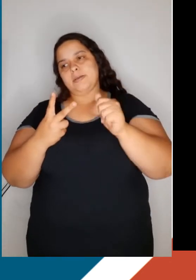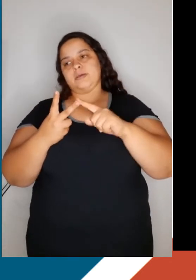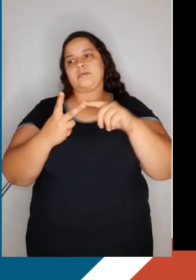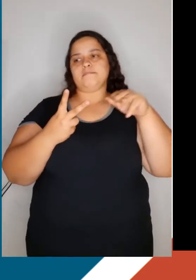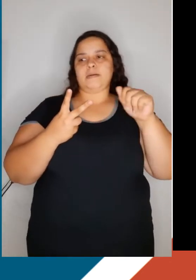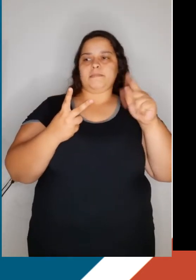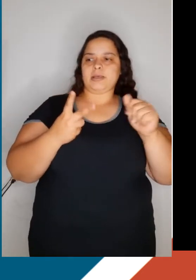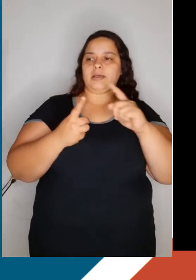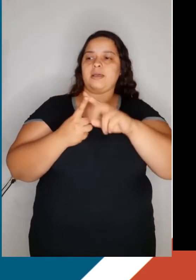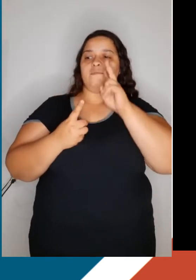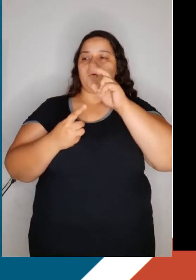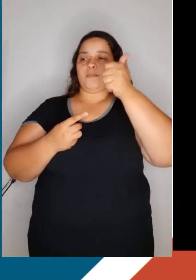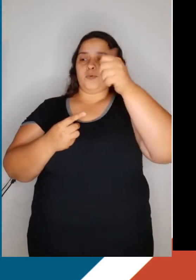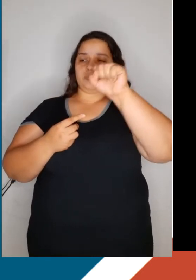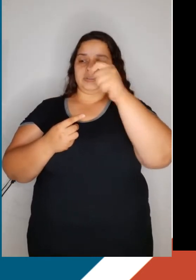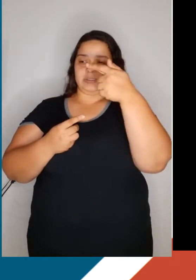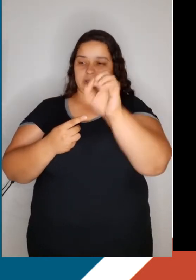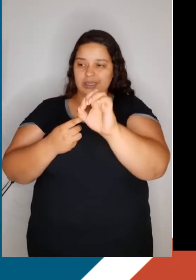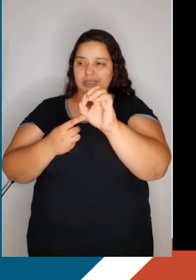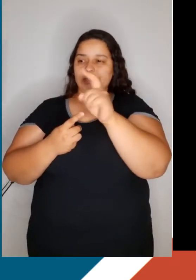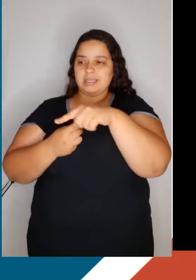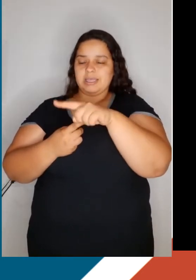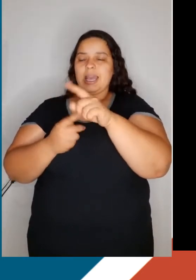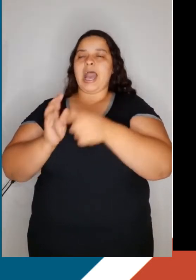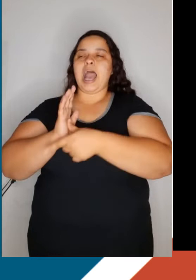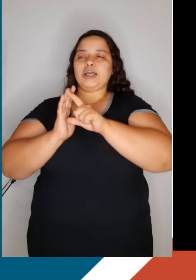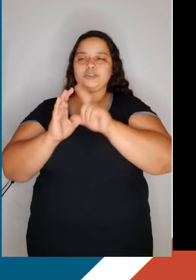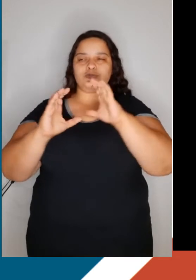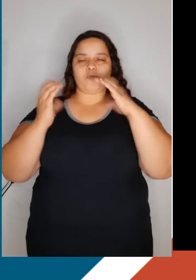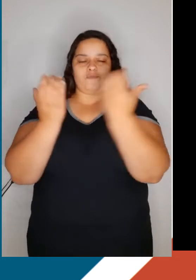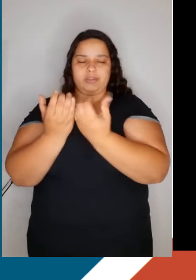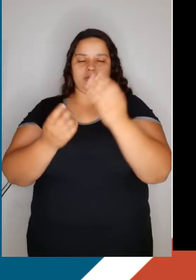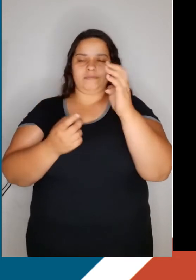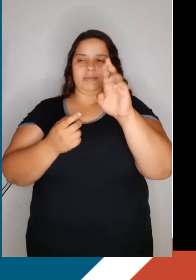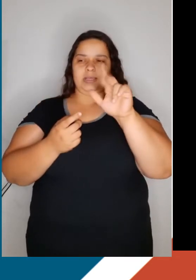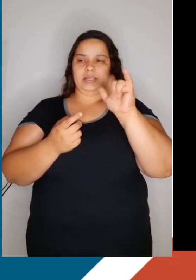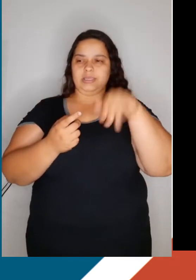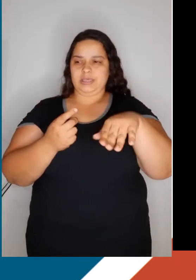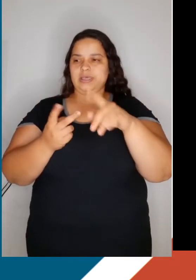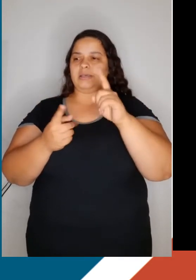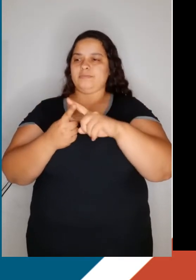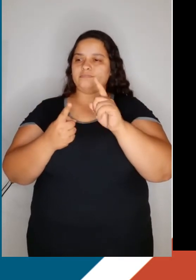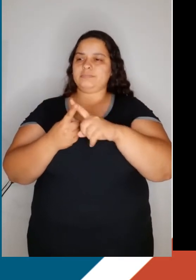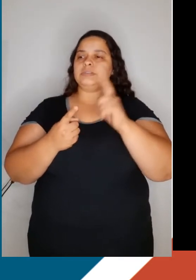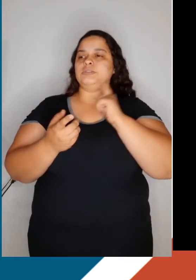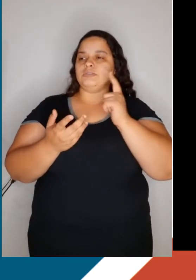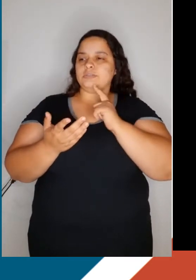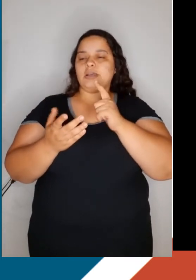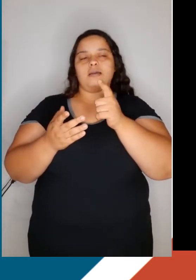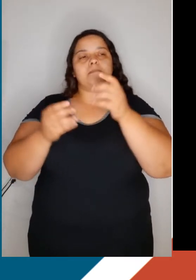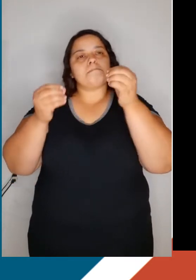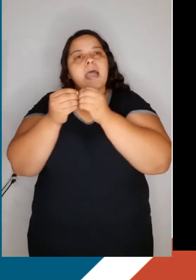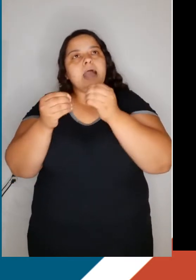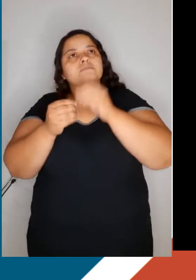década de 1870, um pouco antes da Conferência de Berlim, a gente tinha a presença europeia localizada em algumas regiões